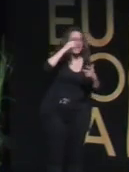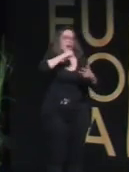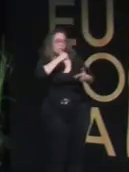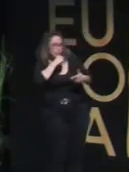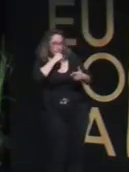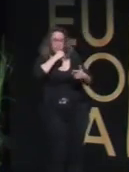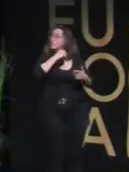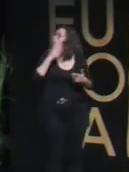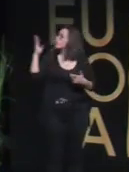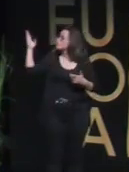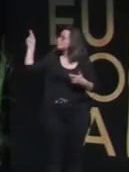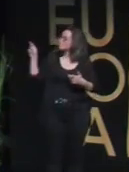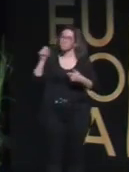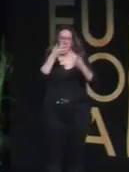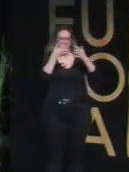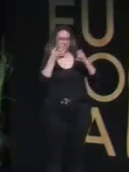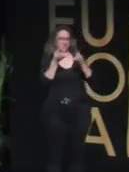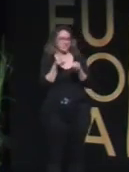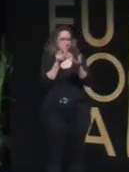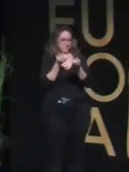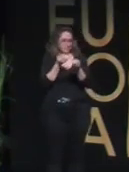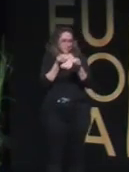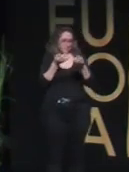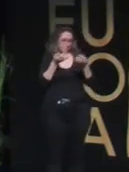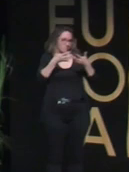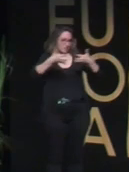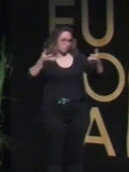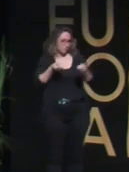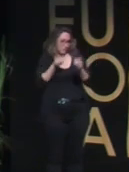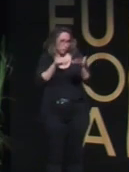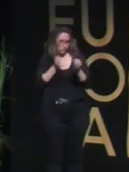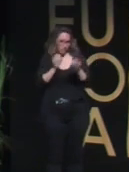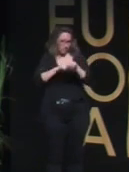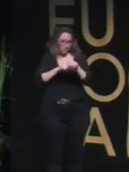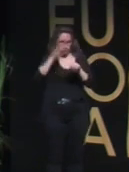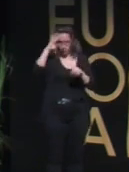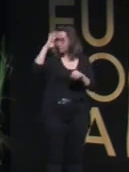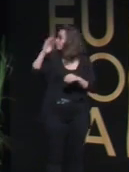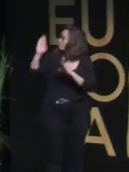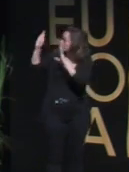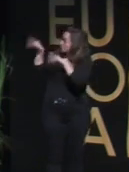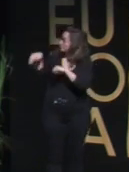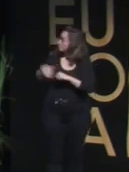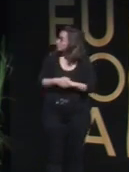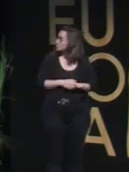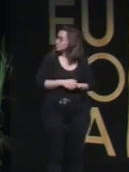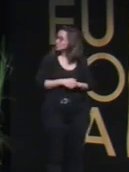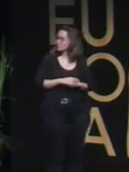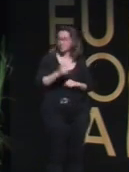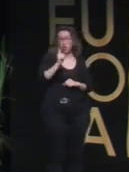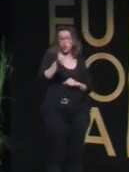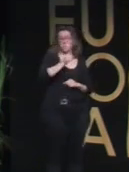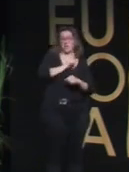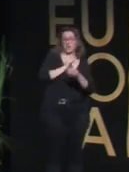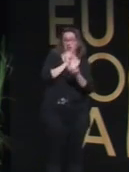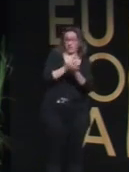no me rayes. Boa, qué rotura, zas, en toda la boca. La última que tengo es no me renta, ¿vale? No me renta.